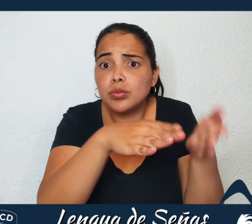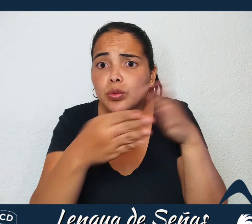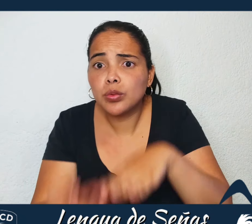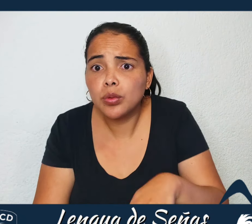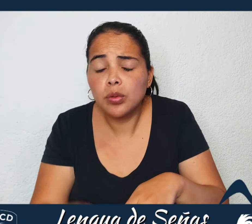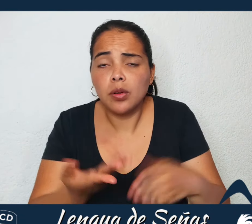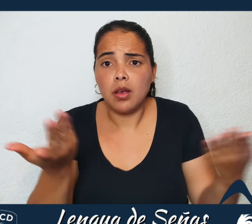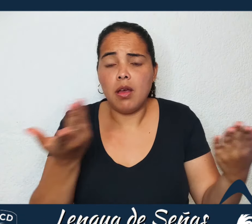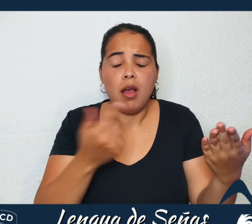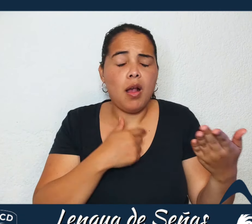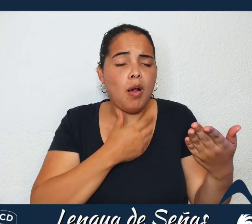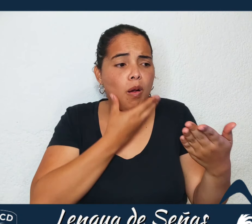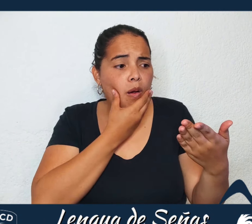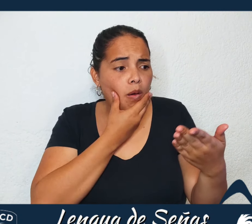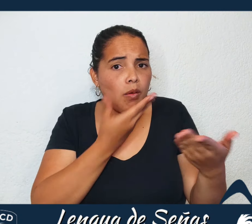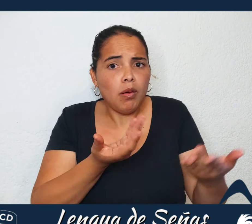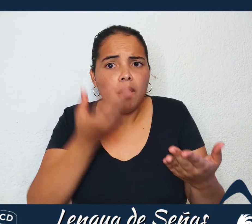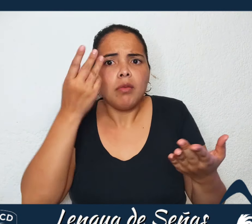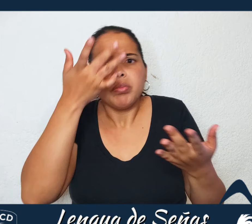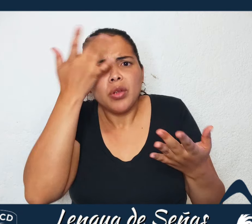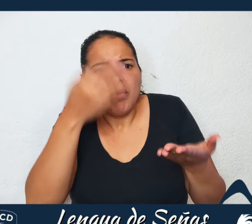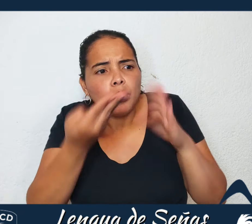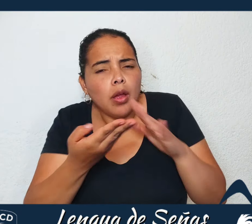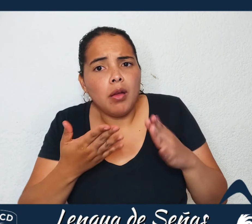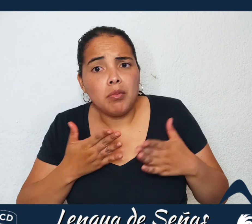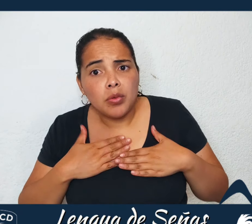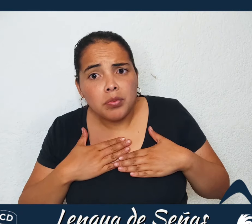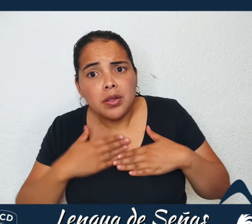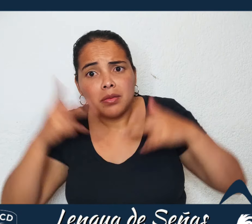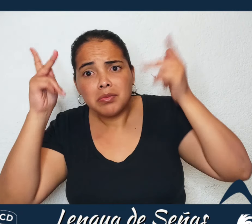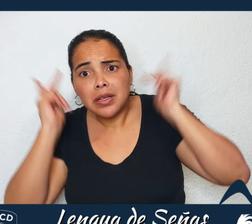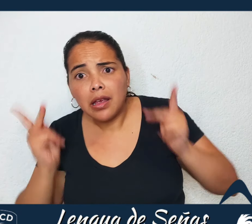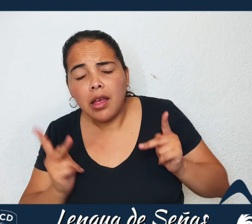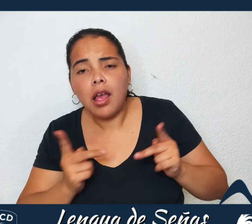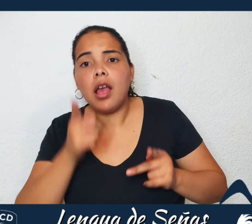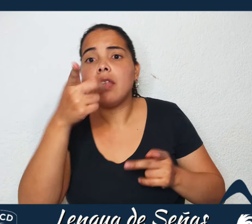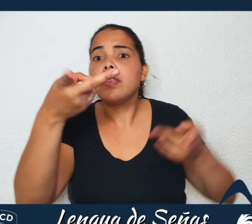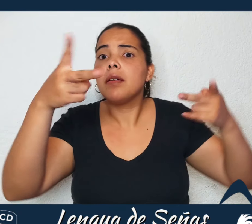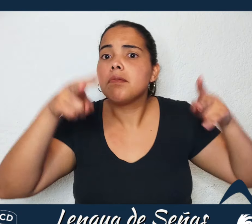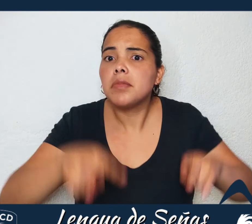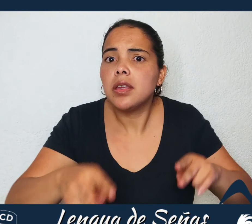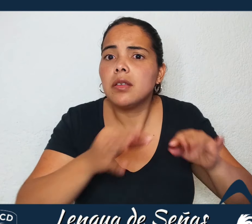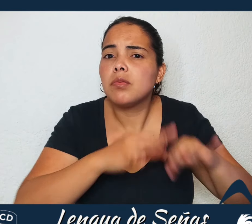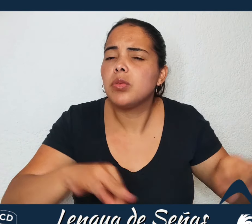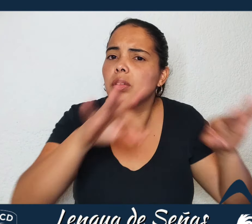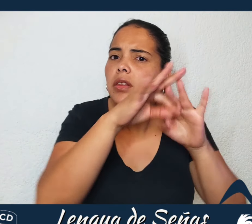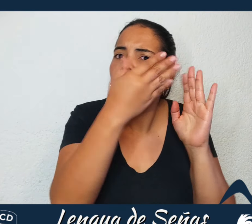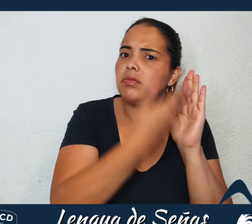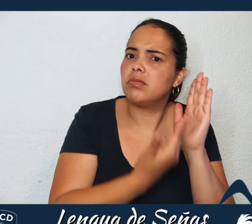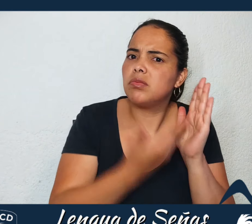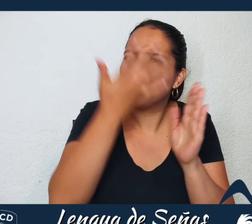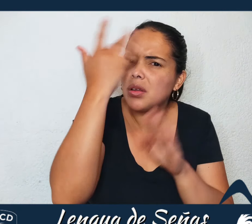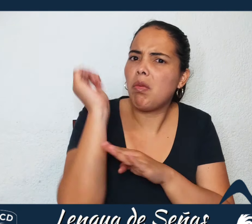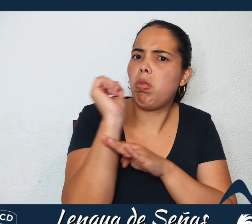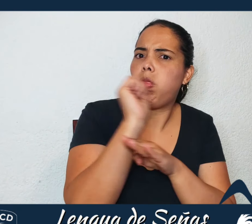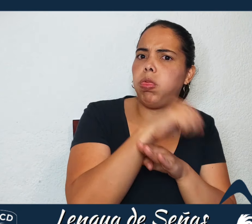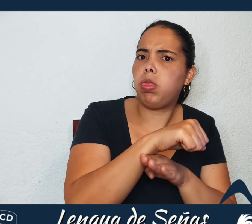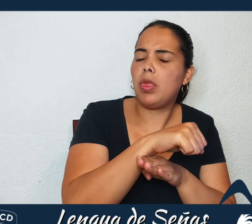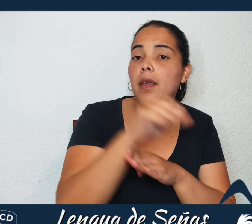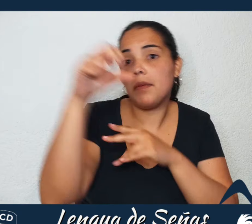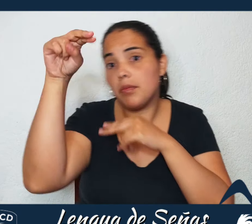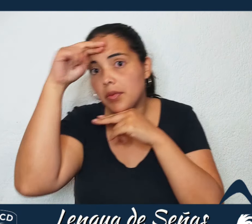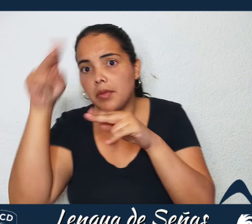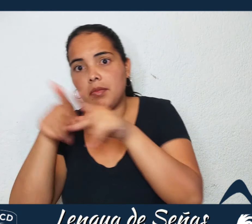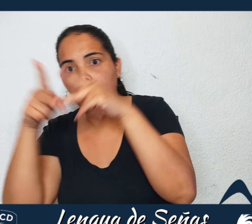su muerte, de su sepultura, de su resurrección, estaba ya basado en lo que Dios mismo había dicho en cuanto a su